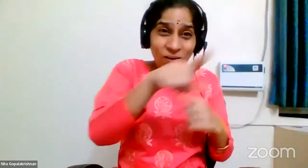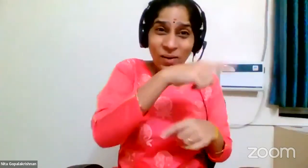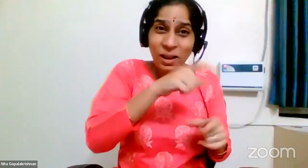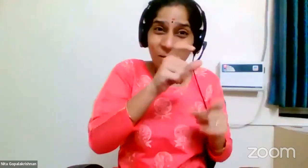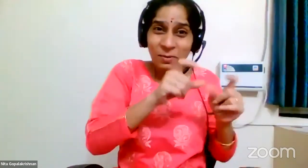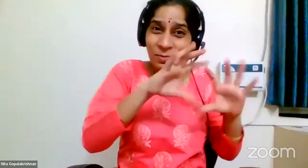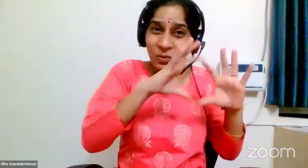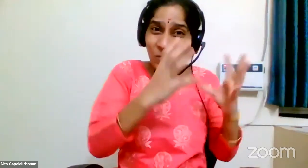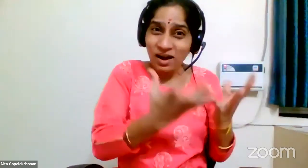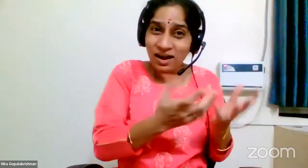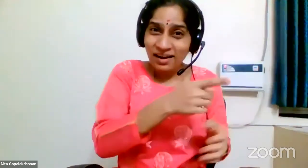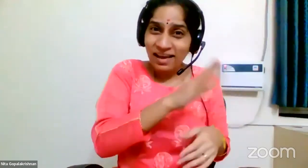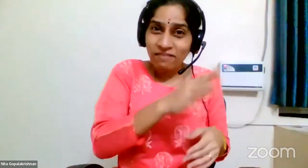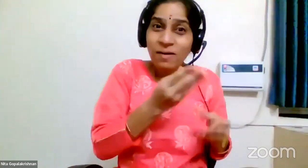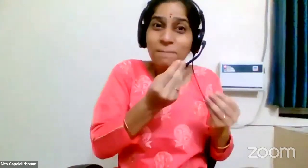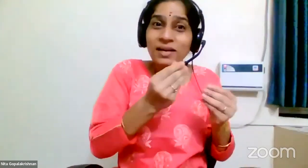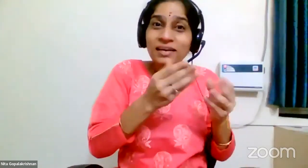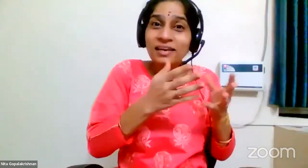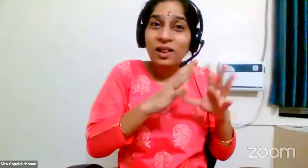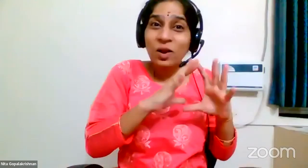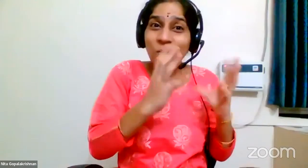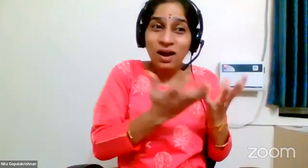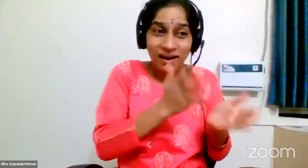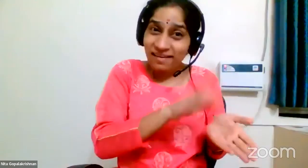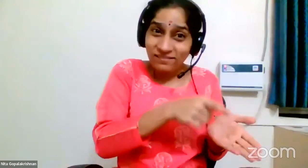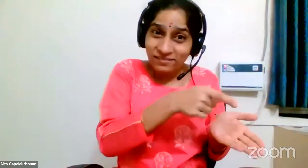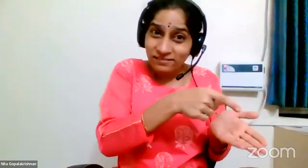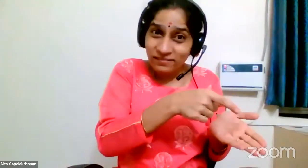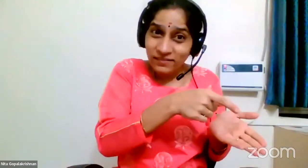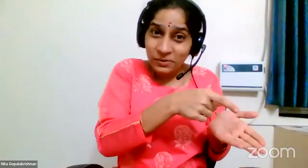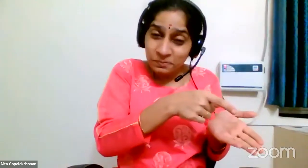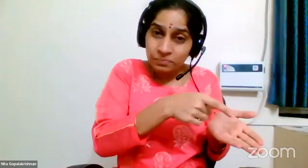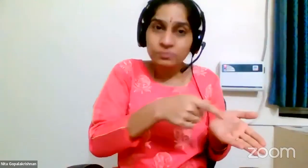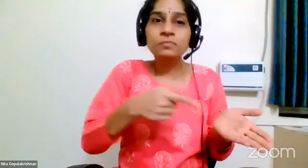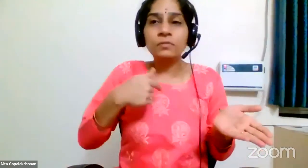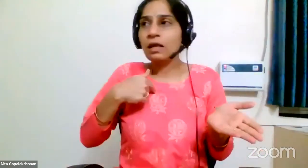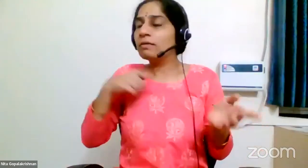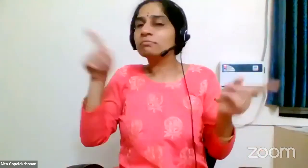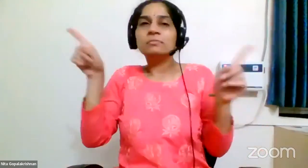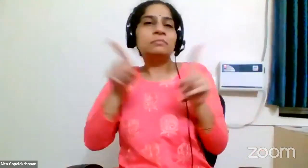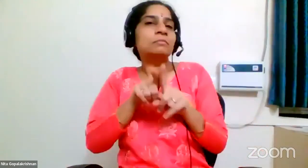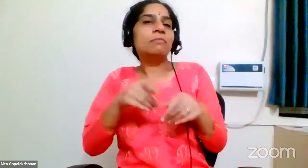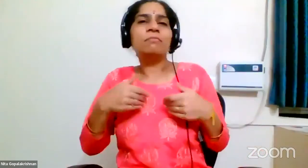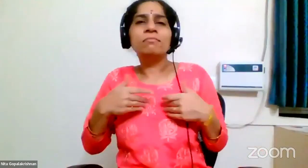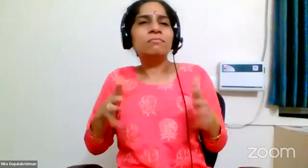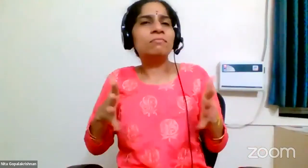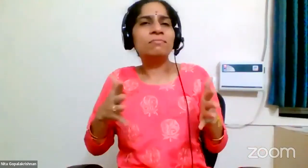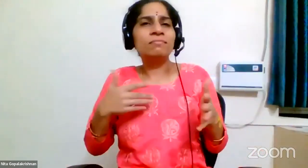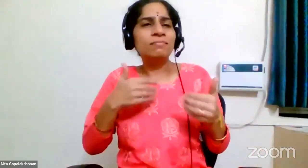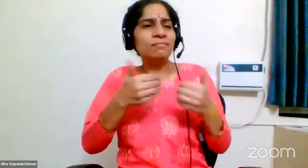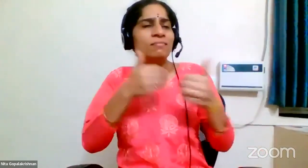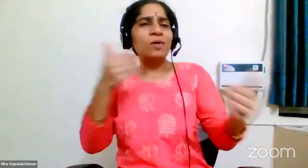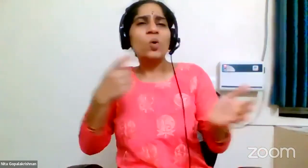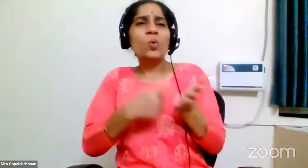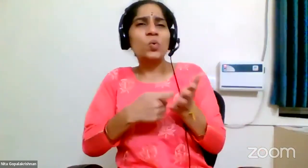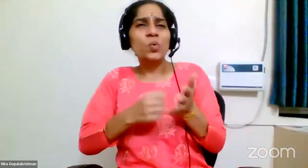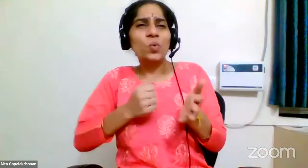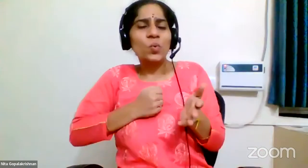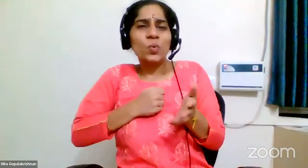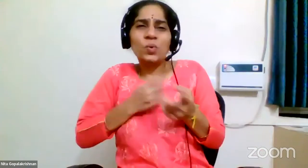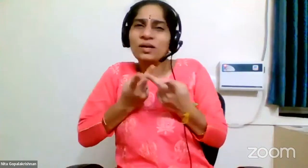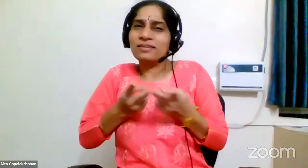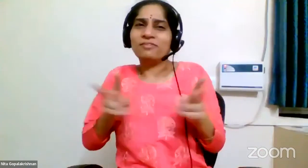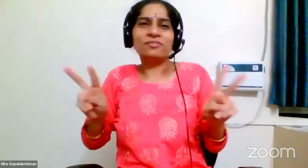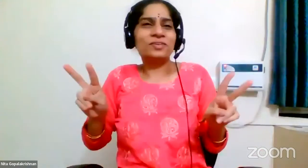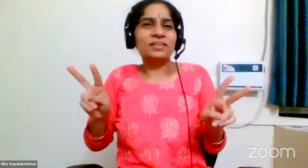कार्य को कर रहे हैं, कोई अच्छा कार्य कर रहे हैं, तो हमें समझना चाहिए कि वो उनकी अपनी इच्छा है। उनपे